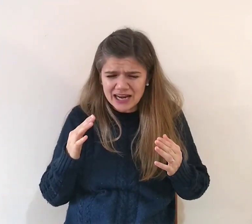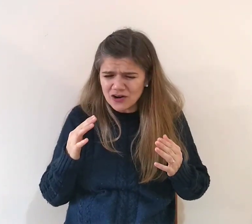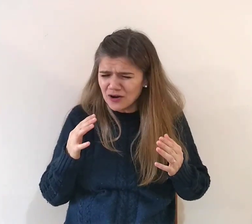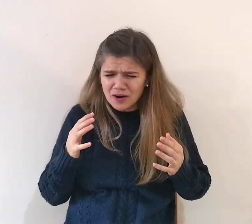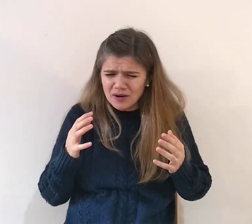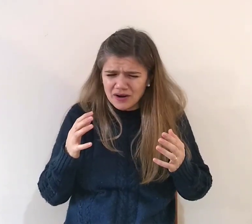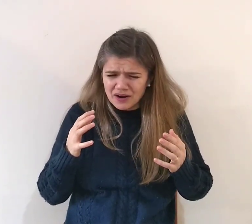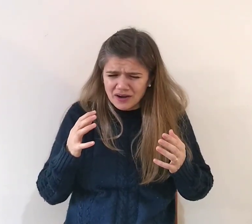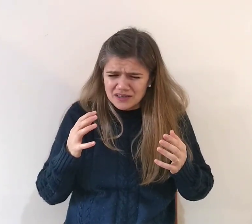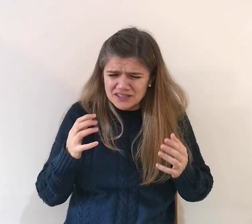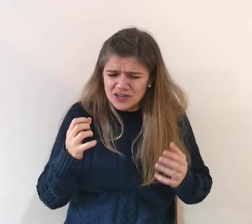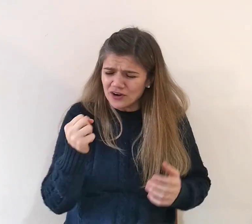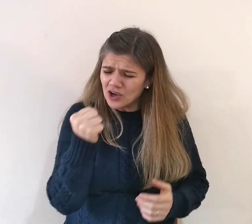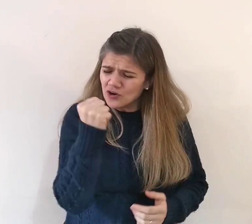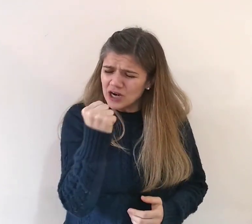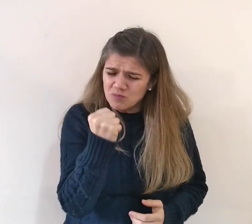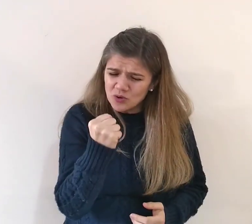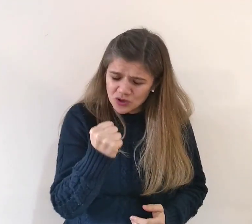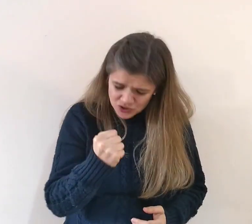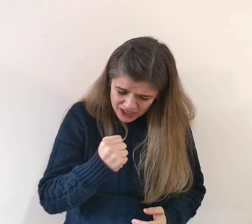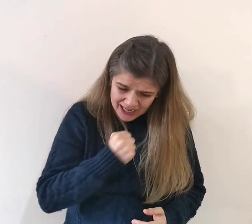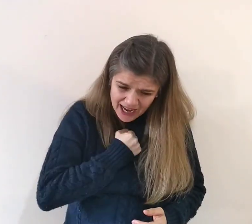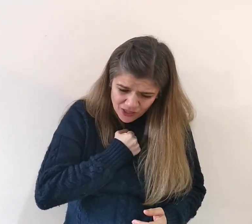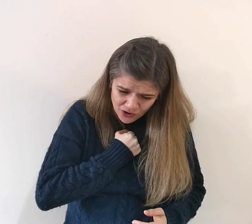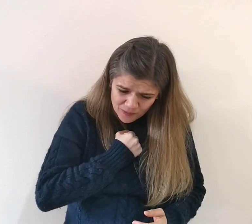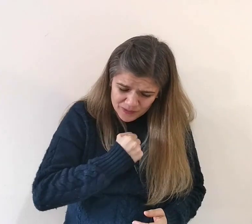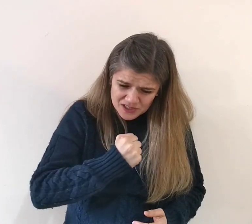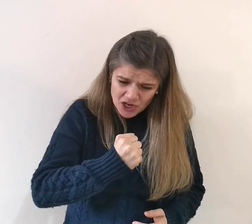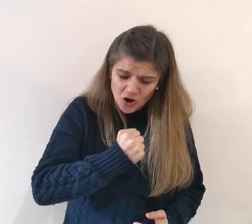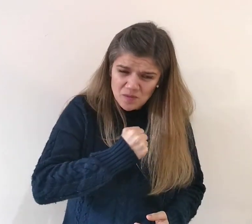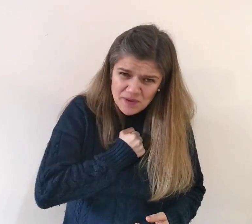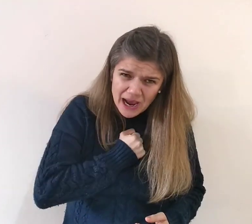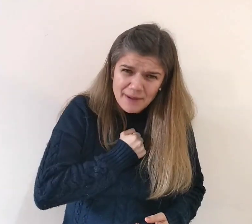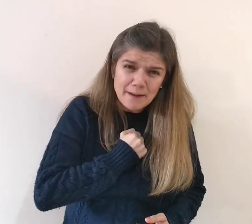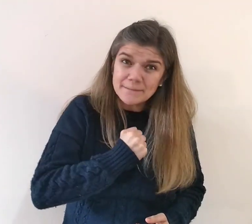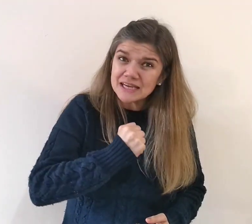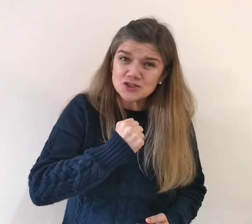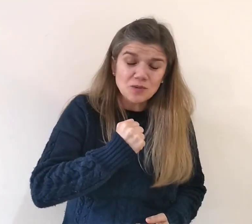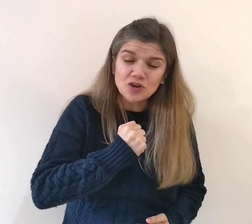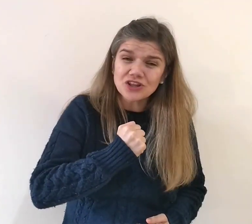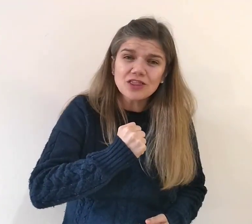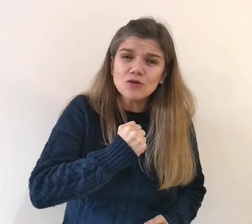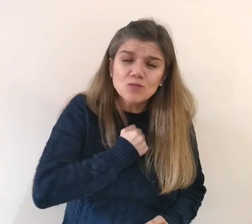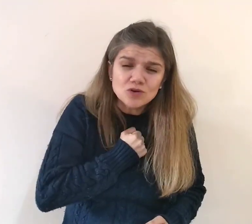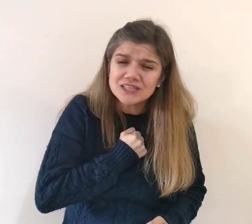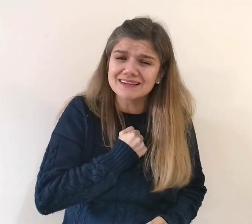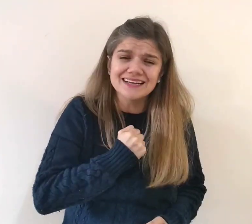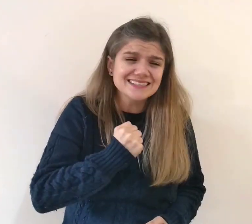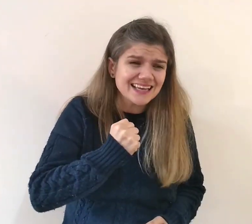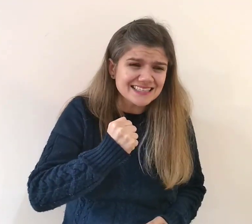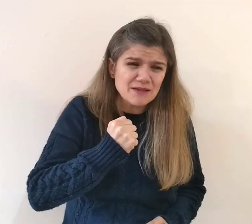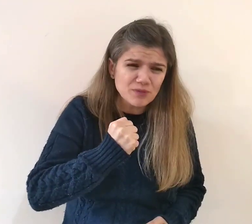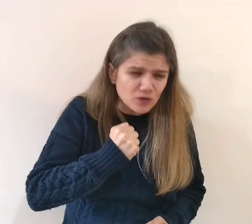cielo, sino que con el puño cerrado se golpeaba el pecho mostrando mucha tristeza y